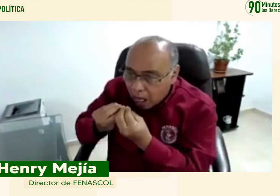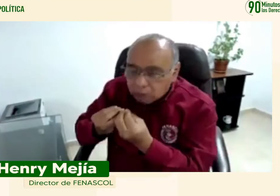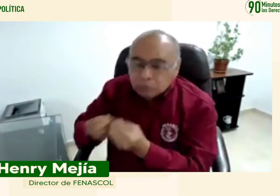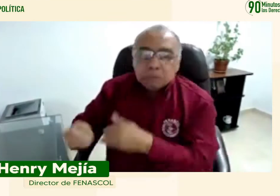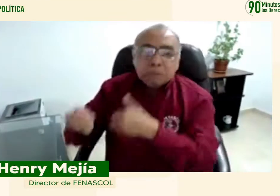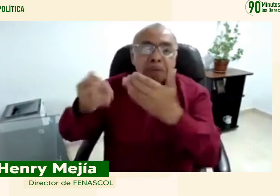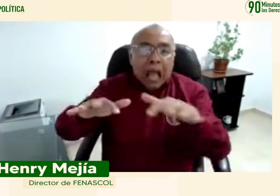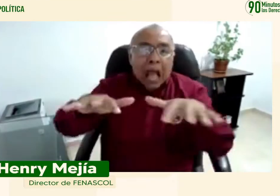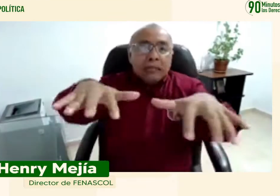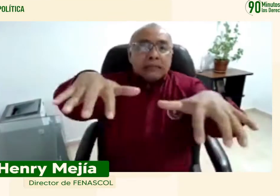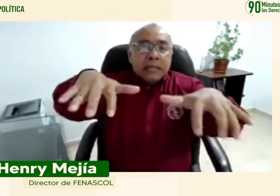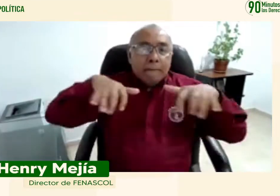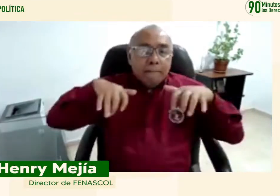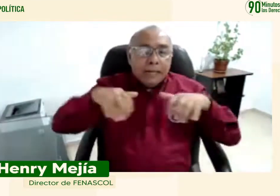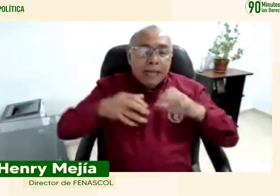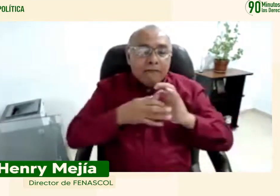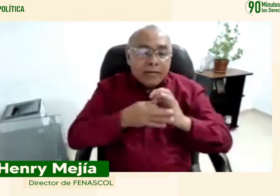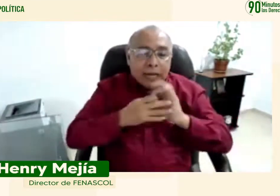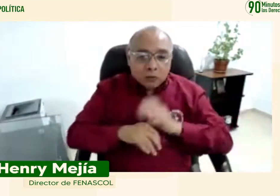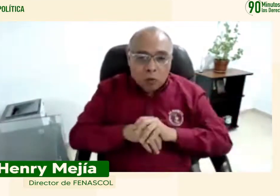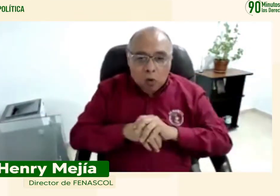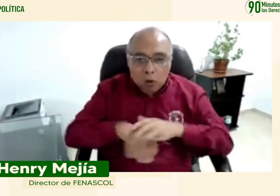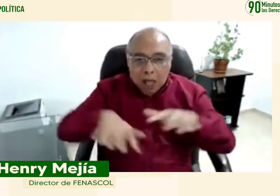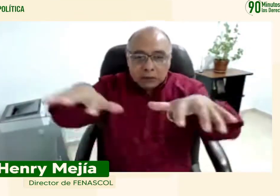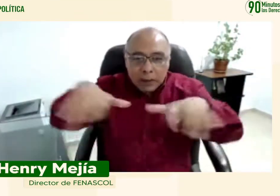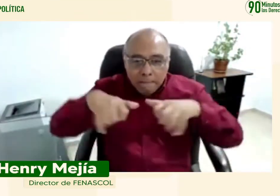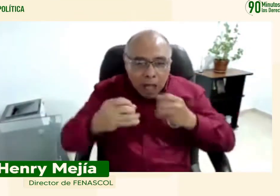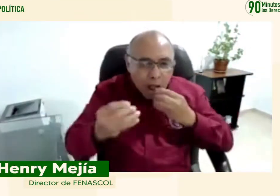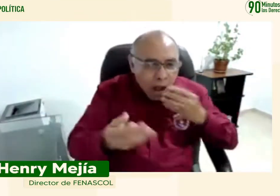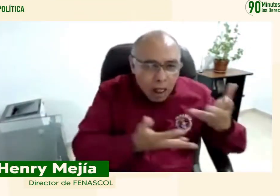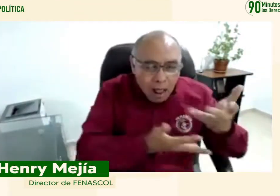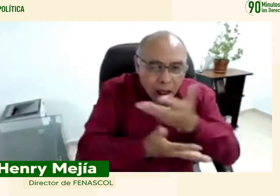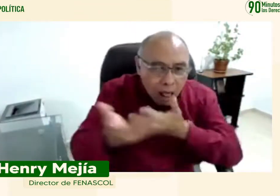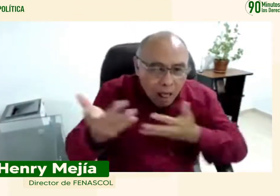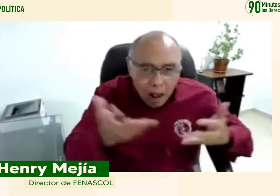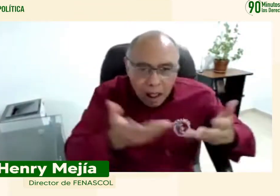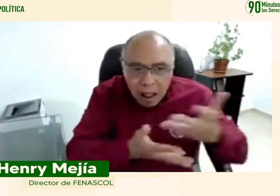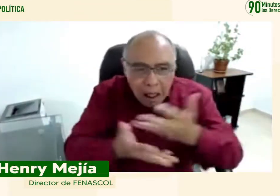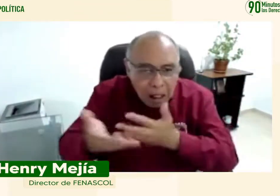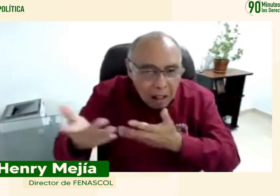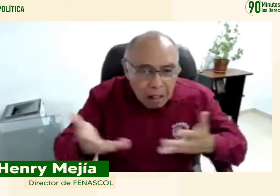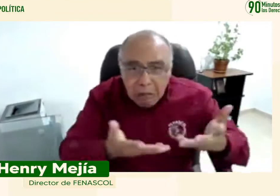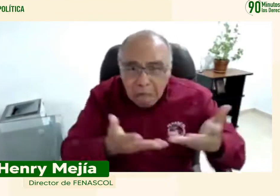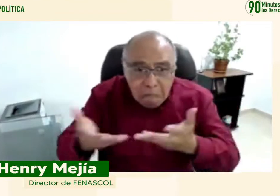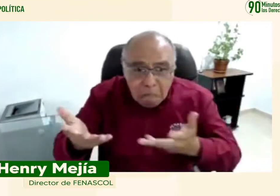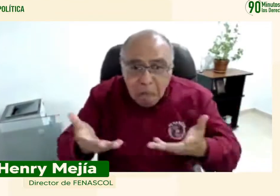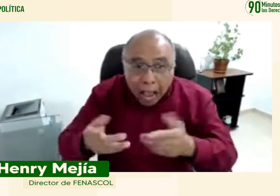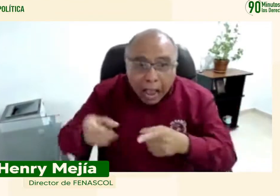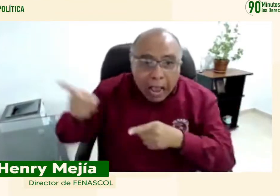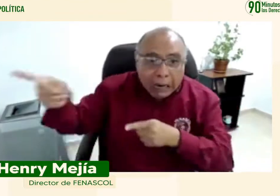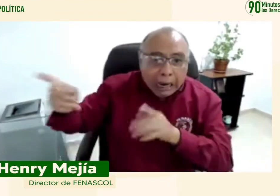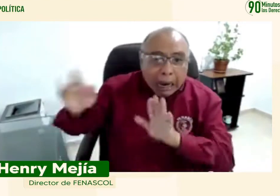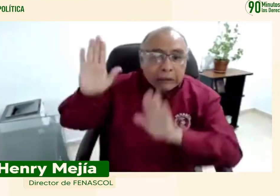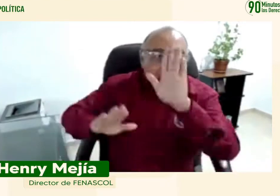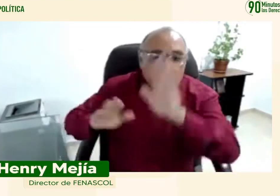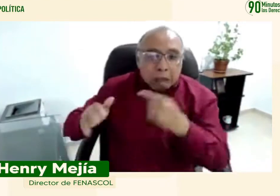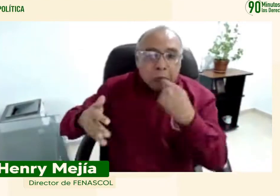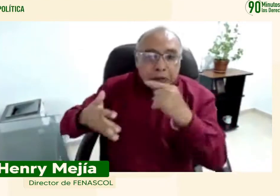consejo directivo llevar una información a la asamblea de fe nos col y también discutirlo allí sobre de